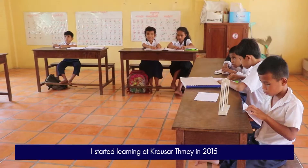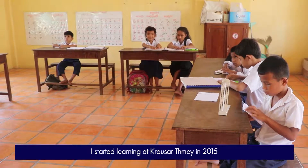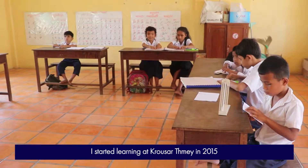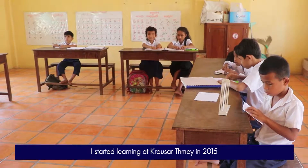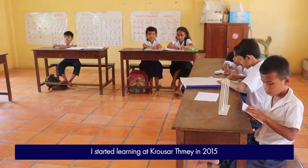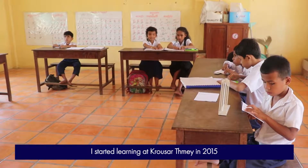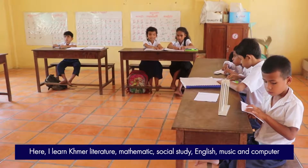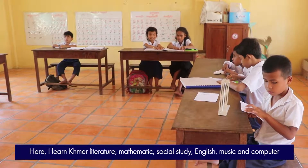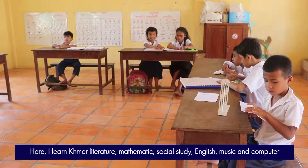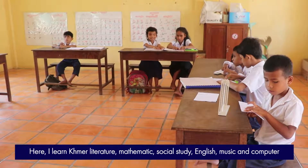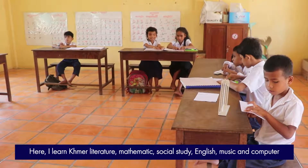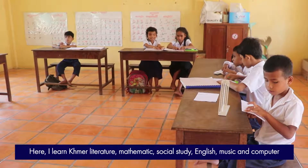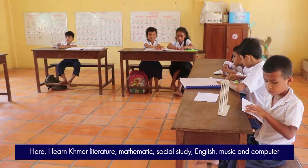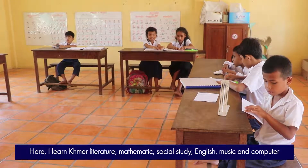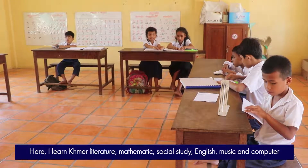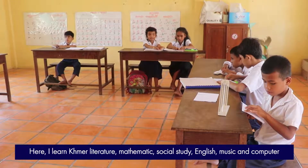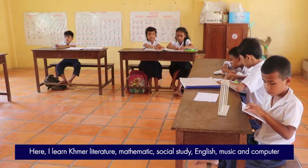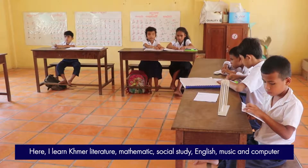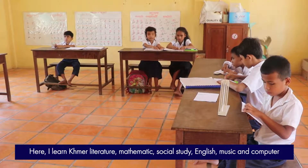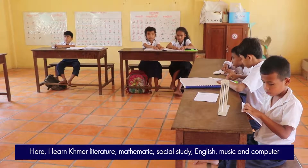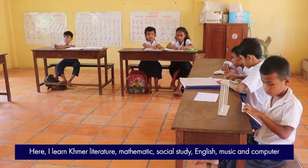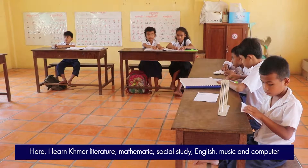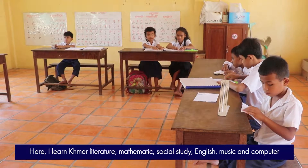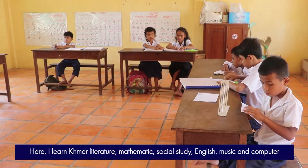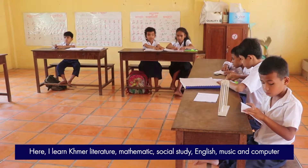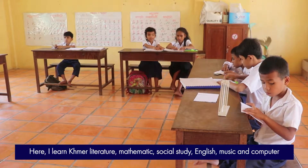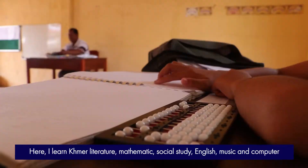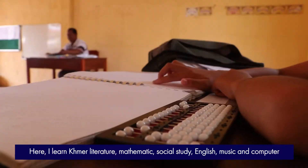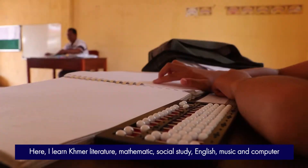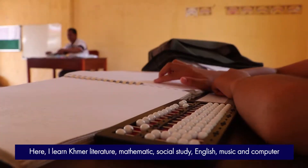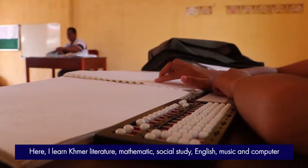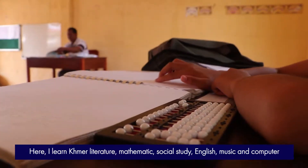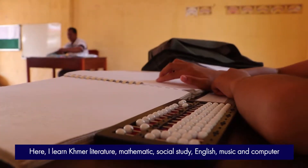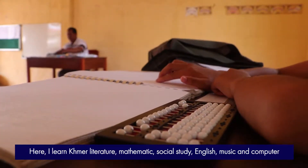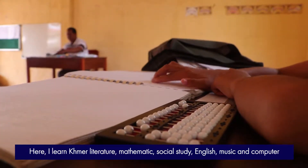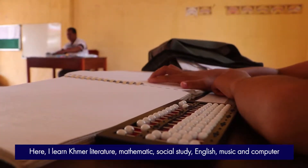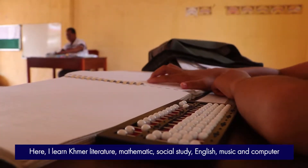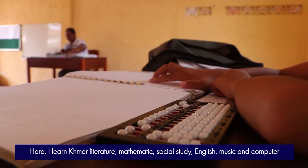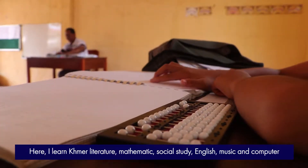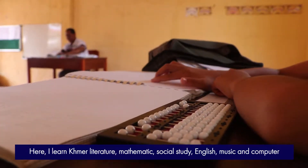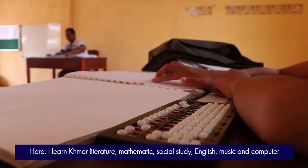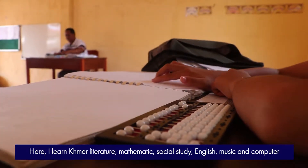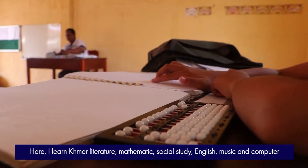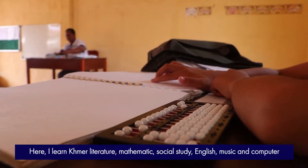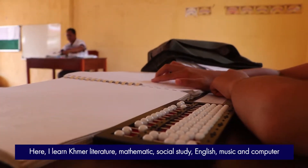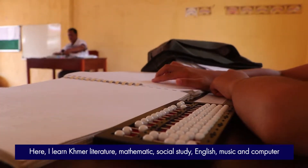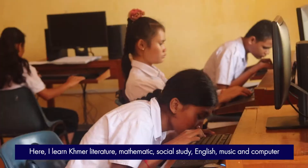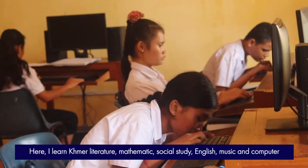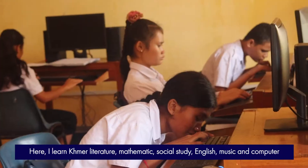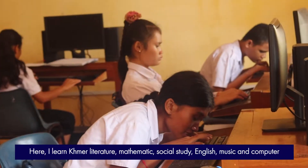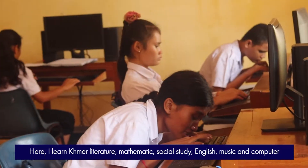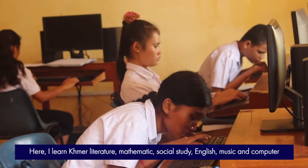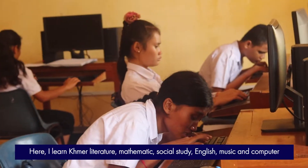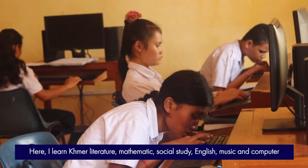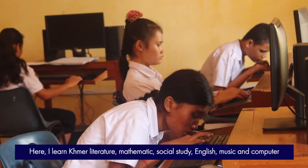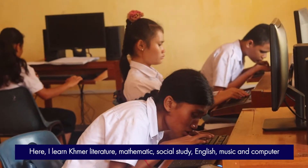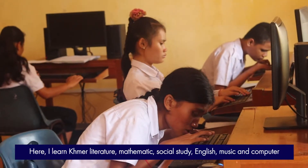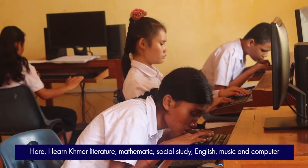2015នៅភ្នំពេញថ្មីខ្ញុំរៀនភាសាខ្មែរគណិតវិទ្យាសិក្សាស